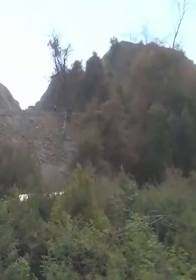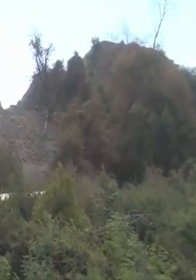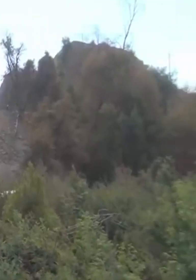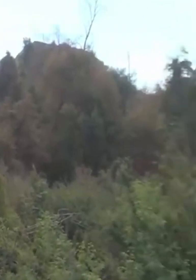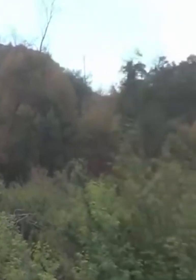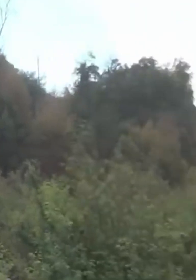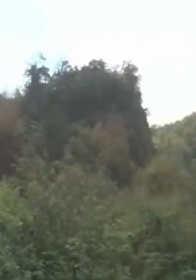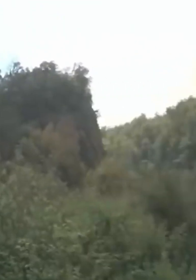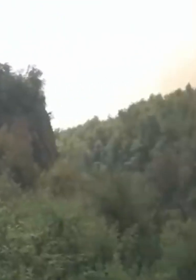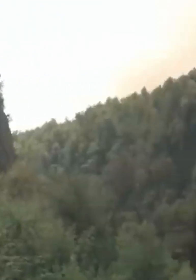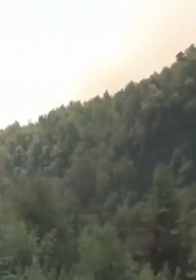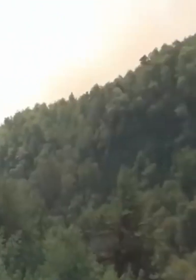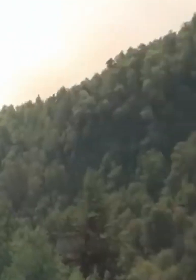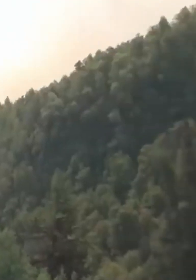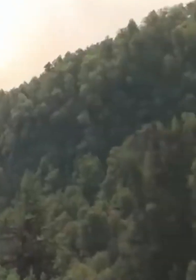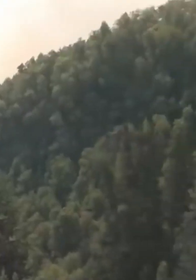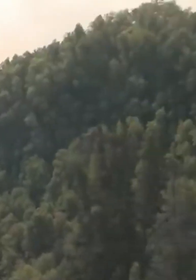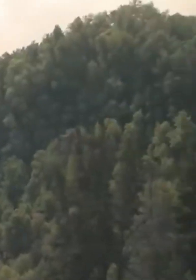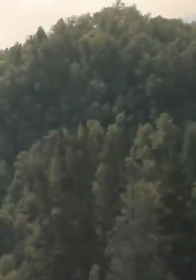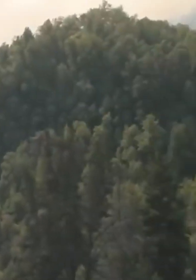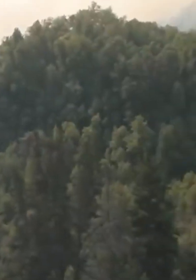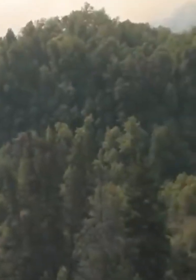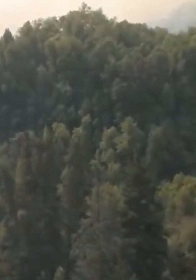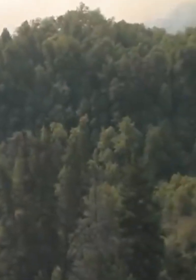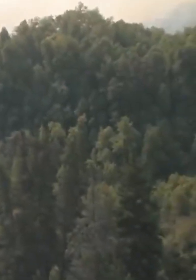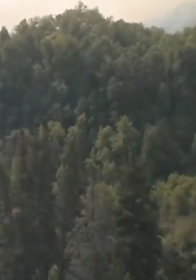ampliará a regiones de la zona central.